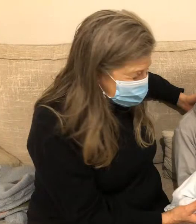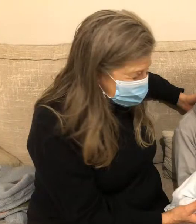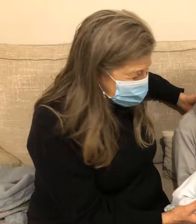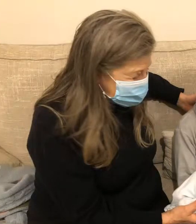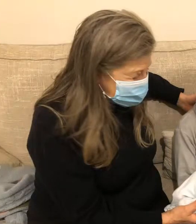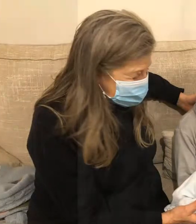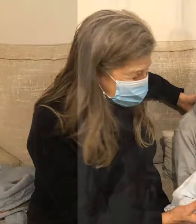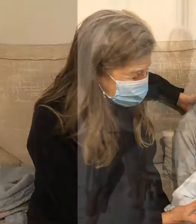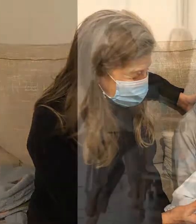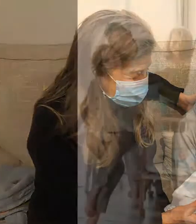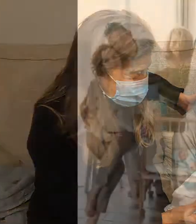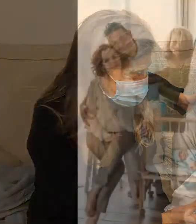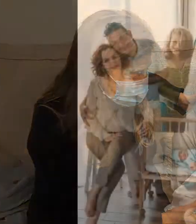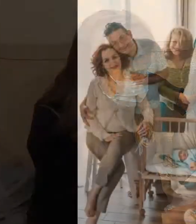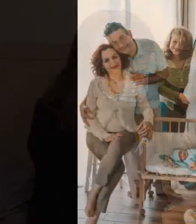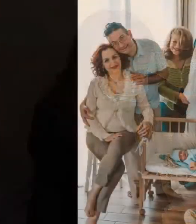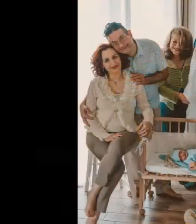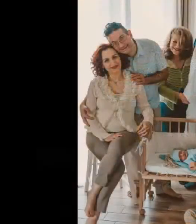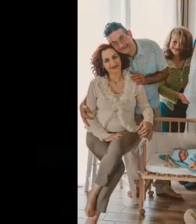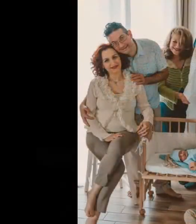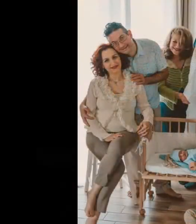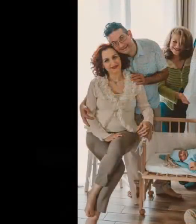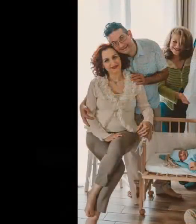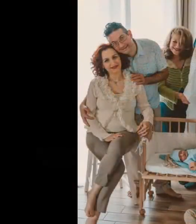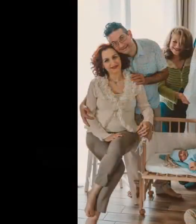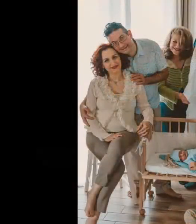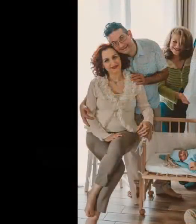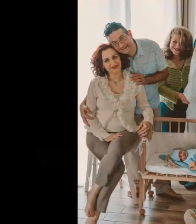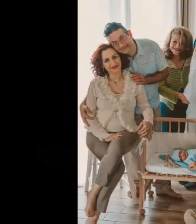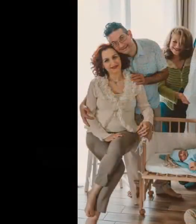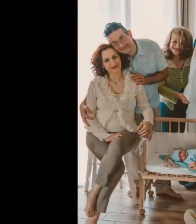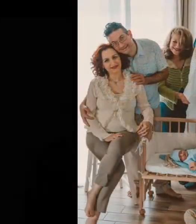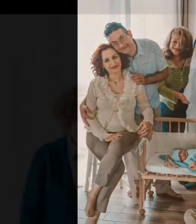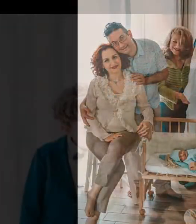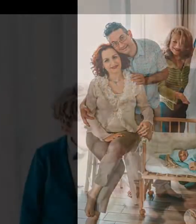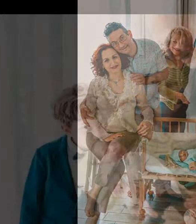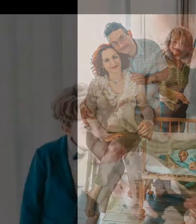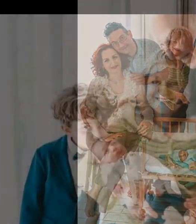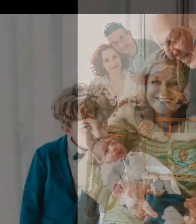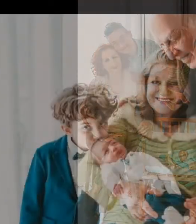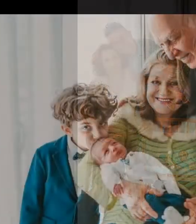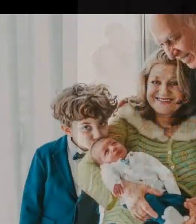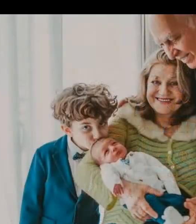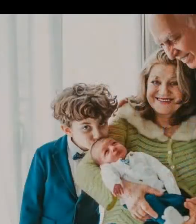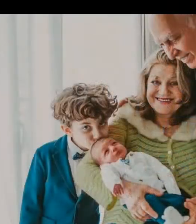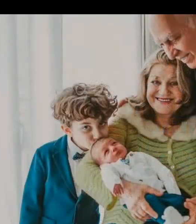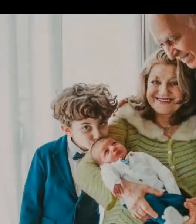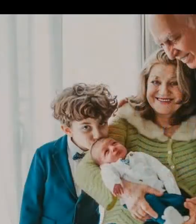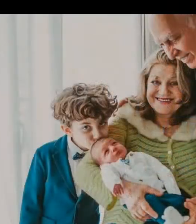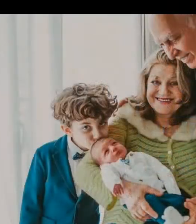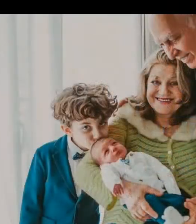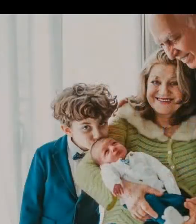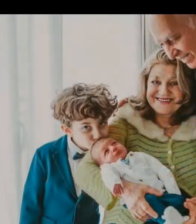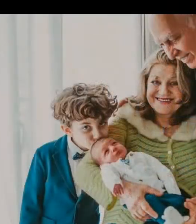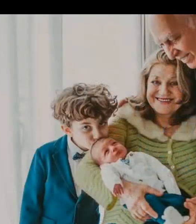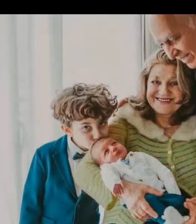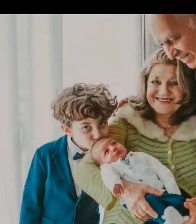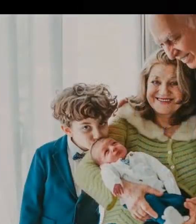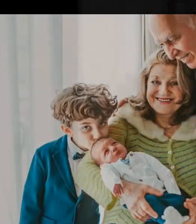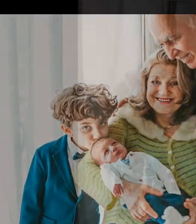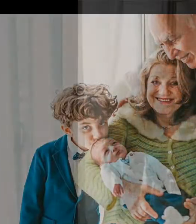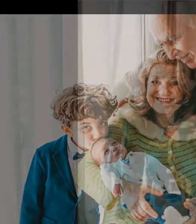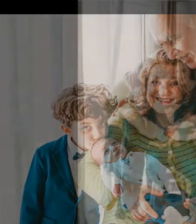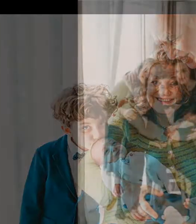mondo che aspettavo ripenso a te a quando io